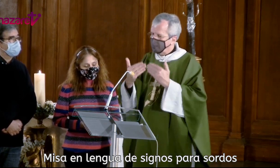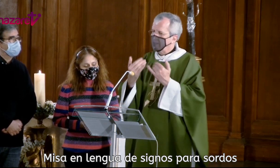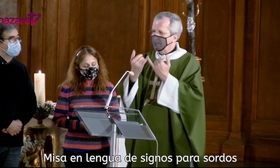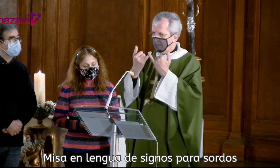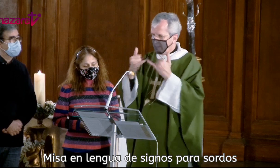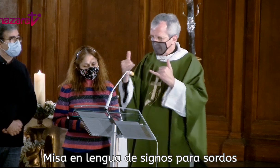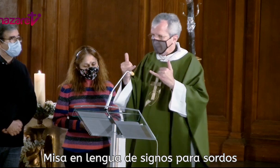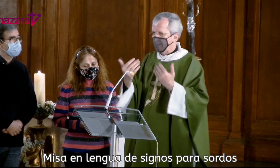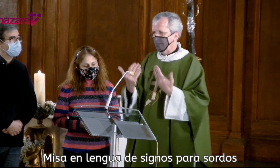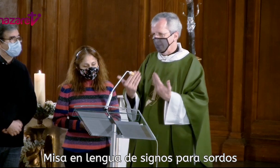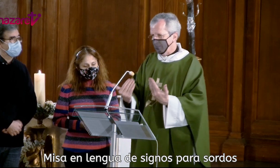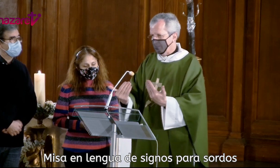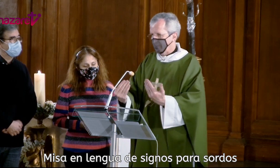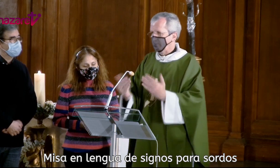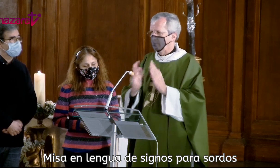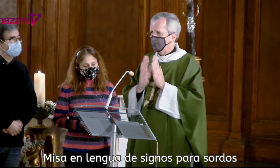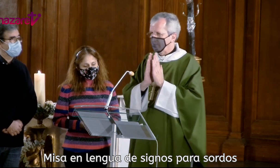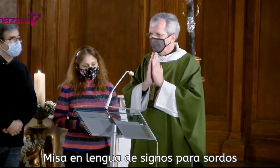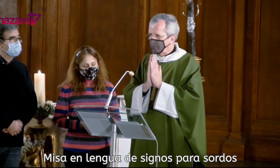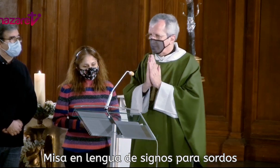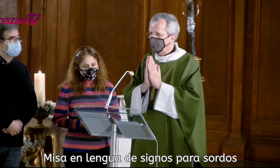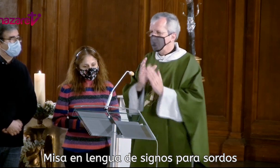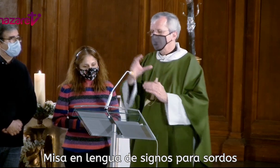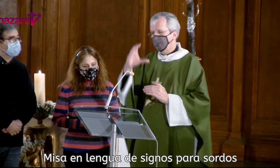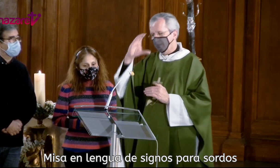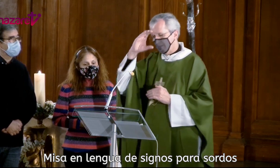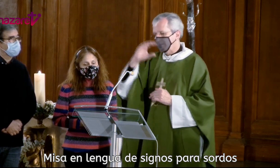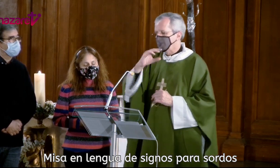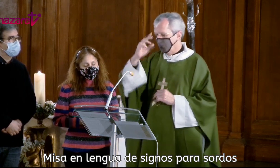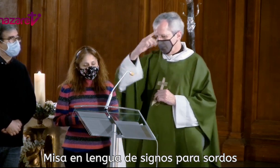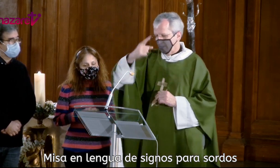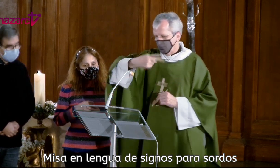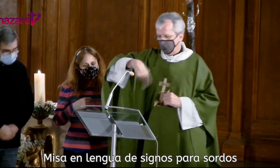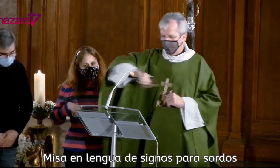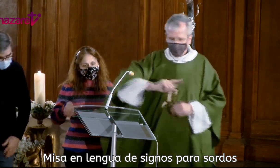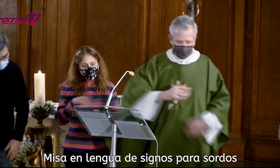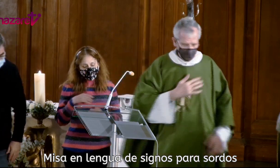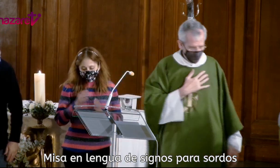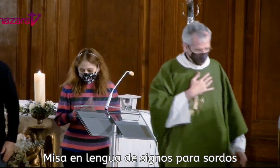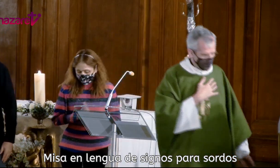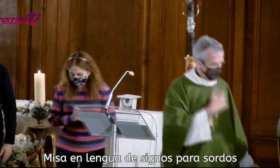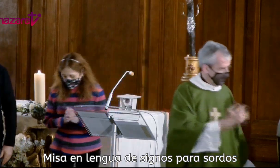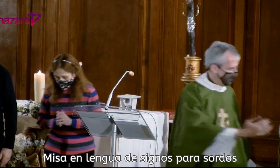que llegue la paz pronto. Oremos, escúchanos, Padre.